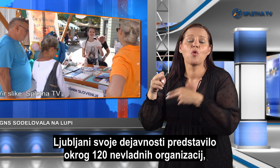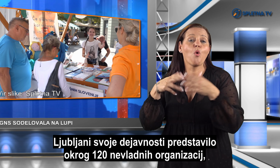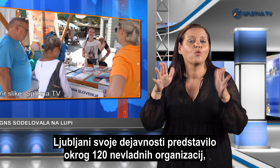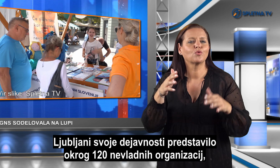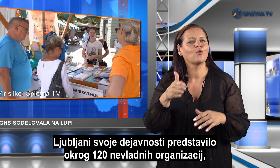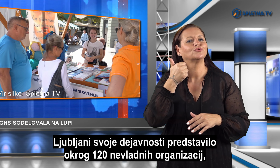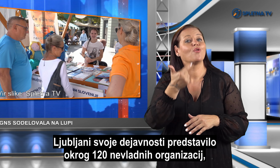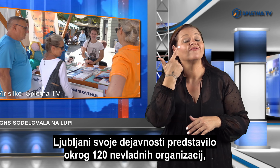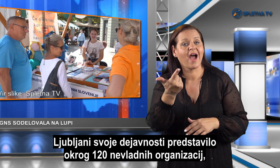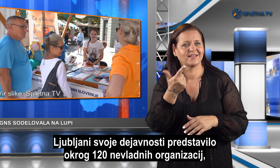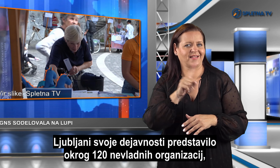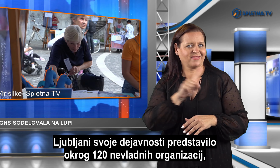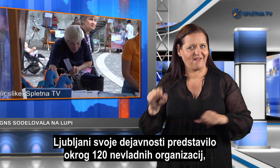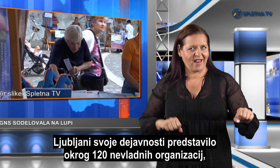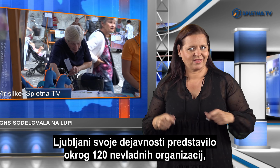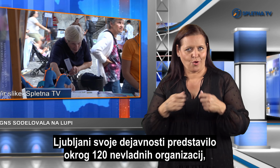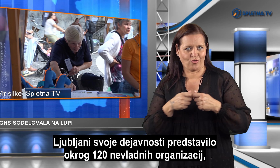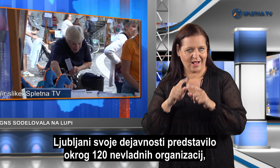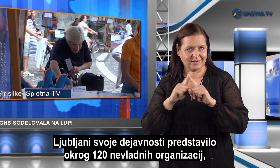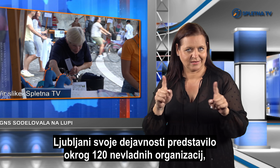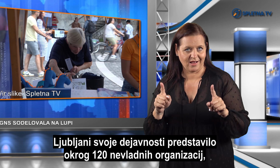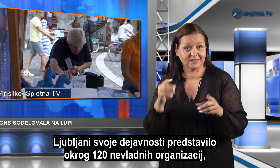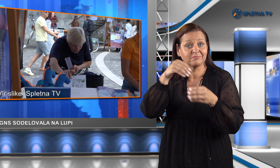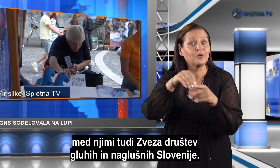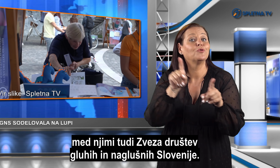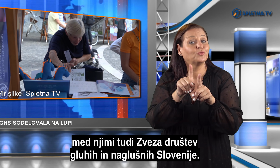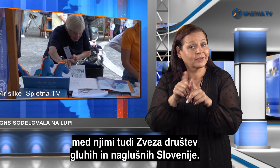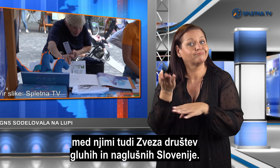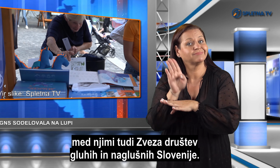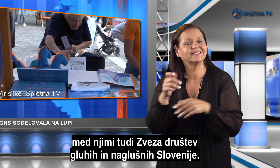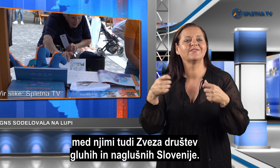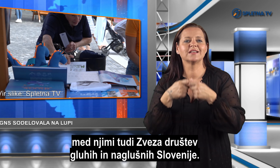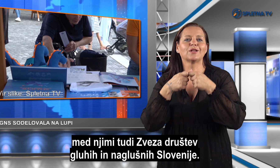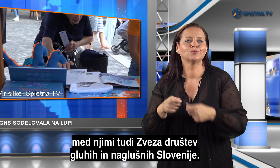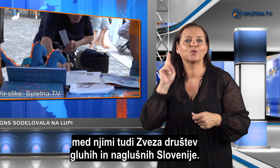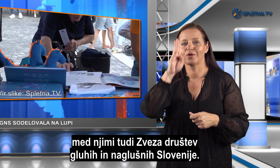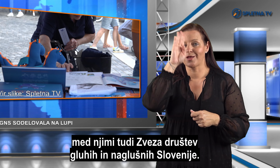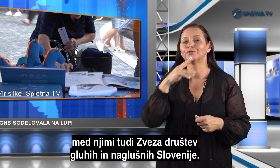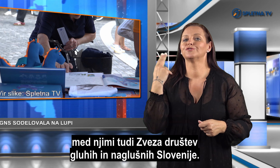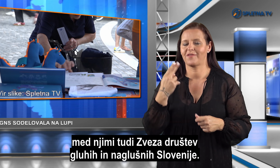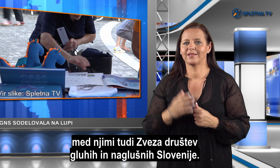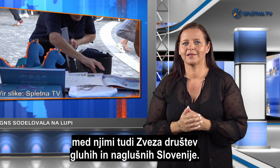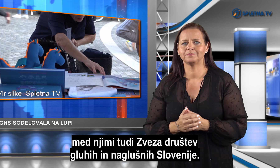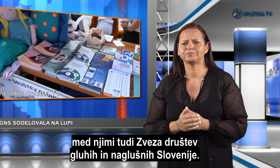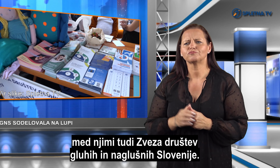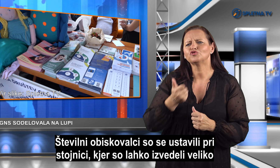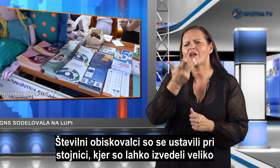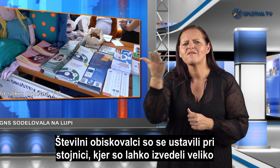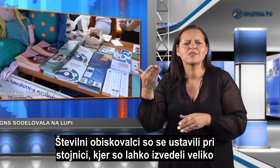nevladnih organizacij. Med njimi tudi Zveza društev gluhih in naglušnih Slovenije. Številni obiskovalci so